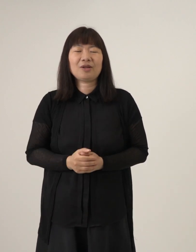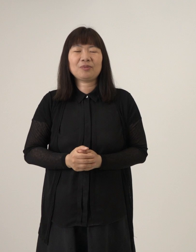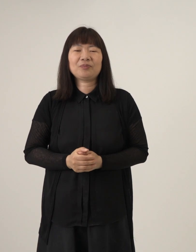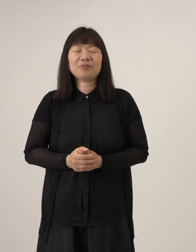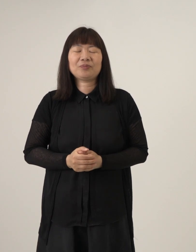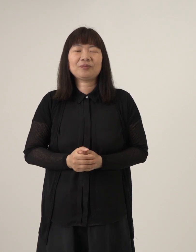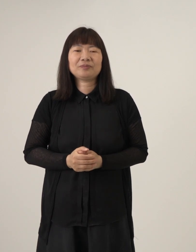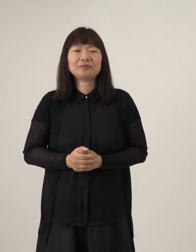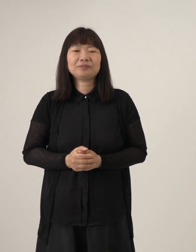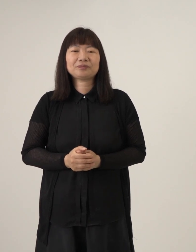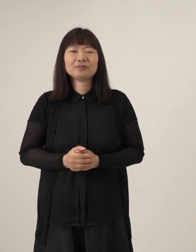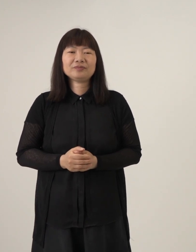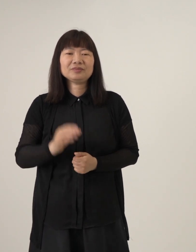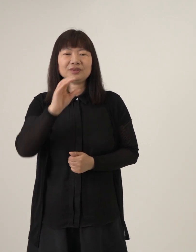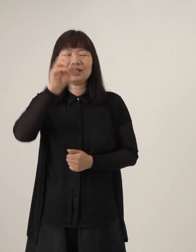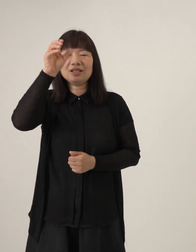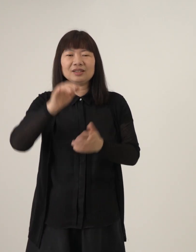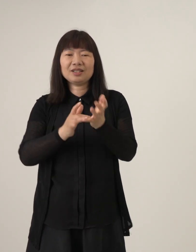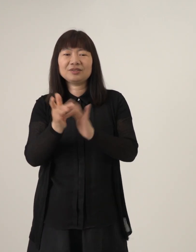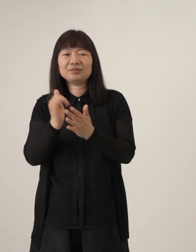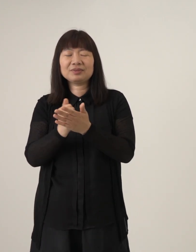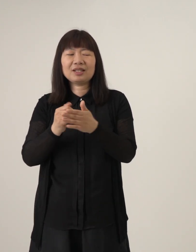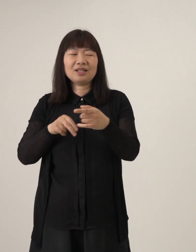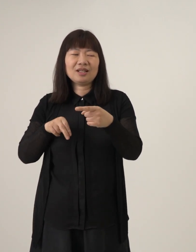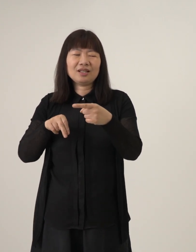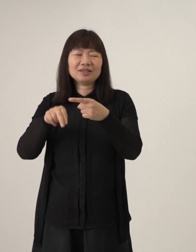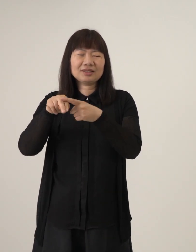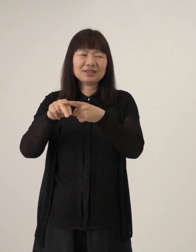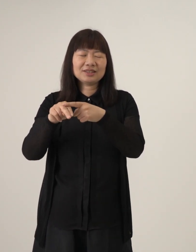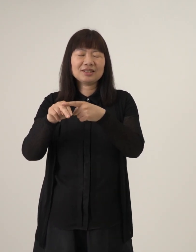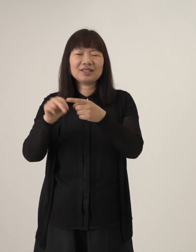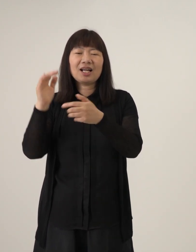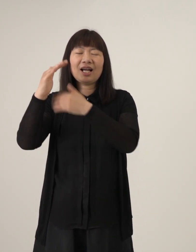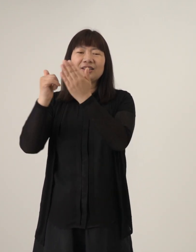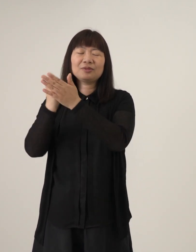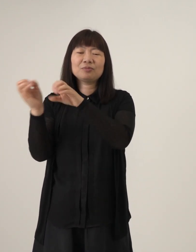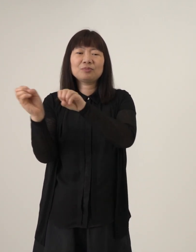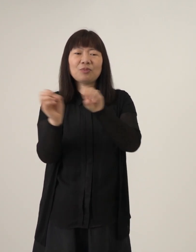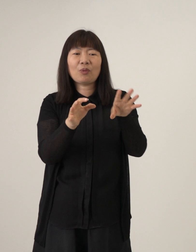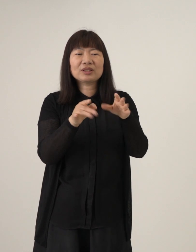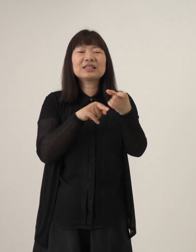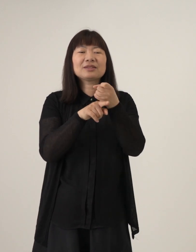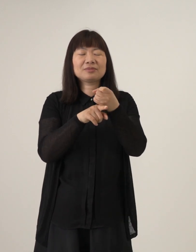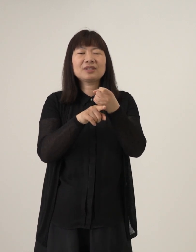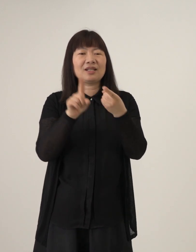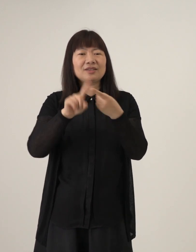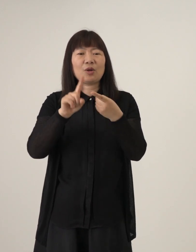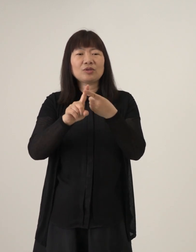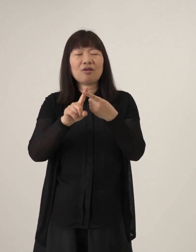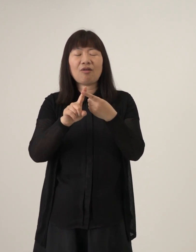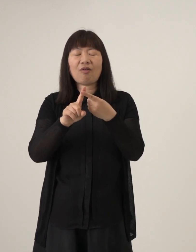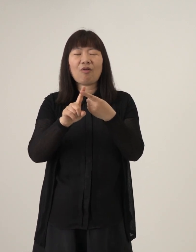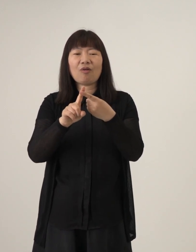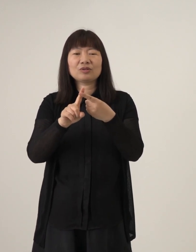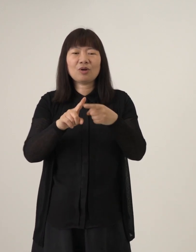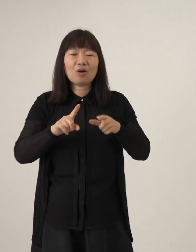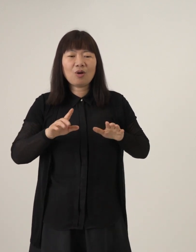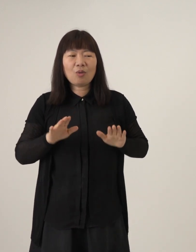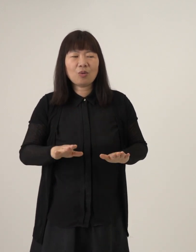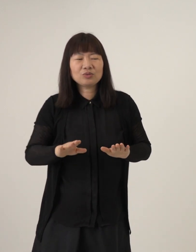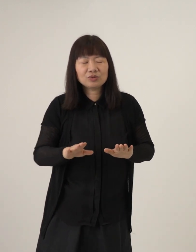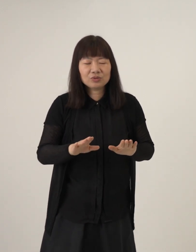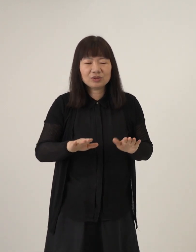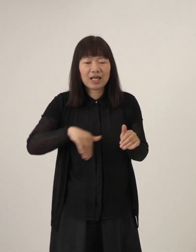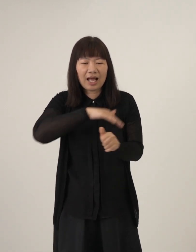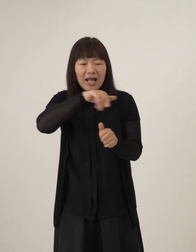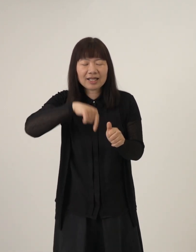그 십자가에 예수님이 죽으신, 버림당하신 의미가 전혀 오늘이라는 현장과